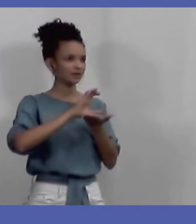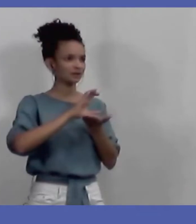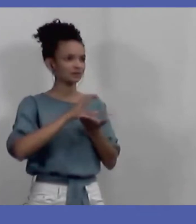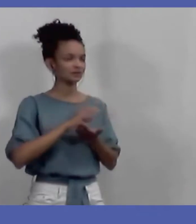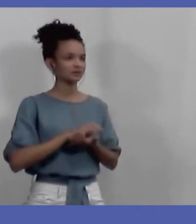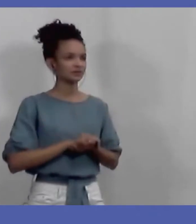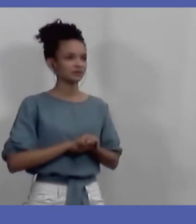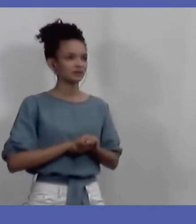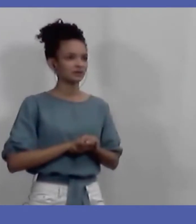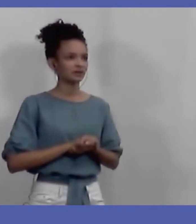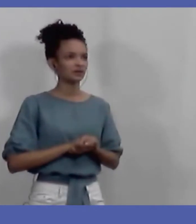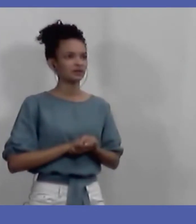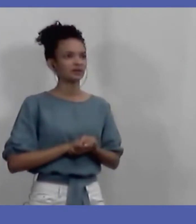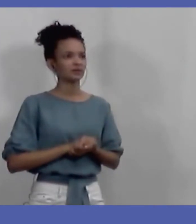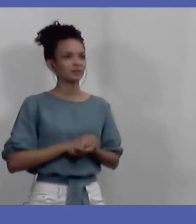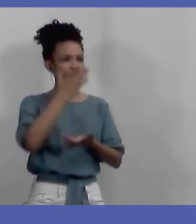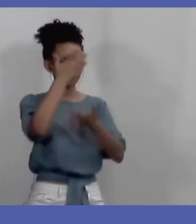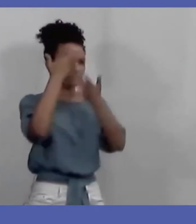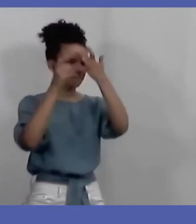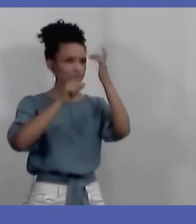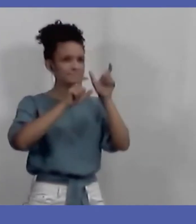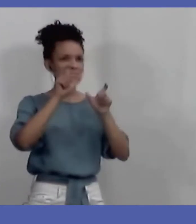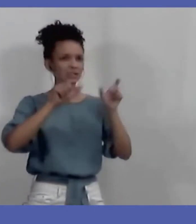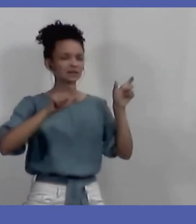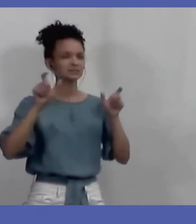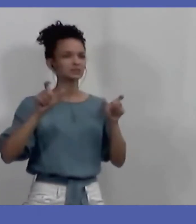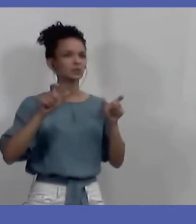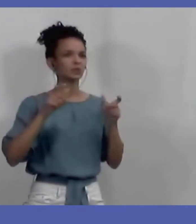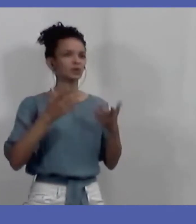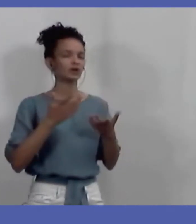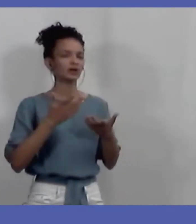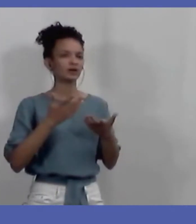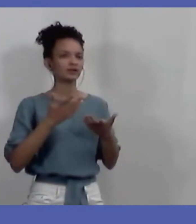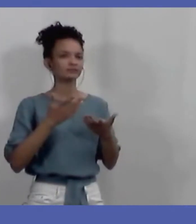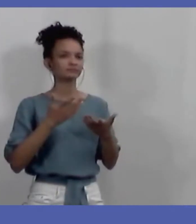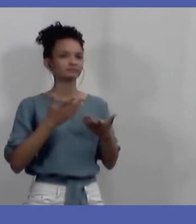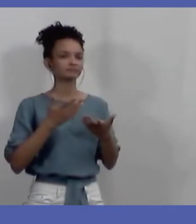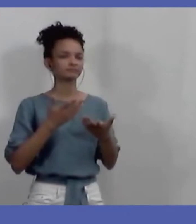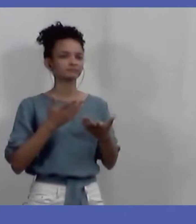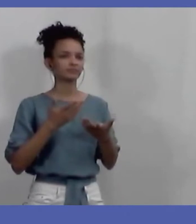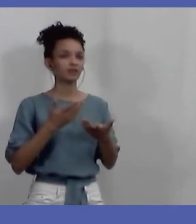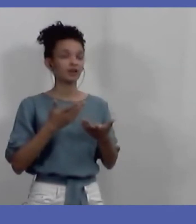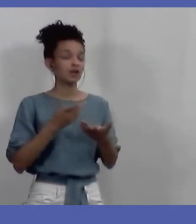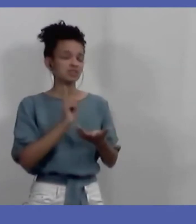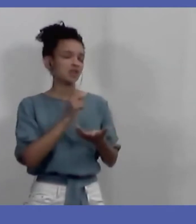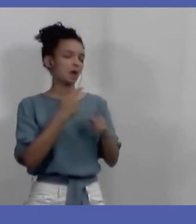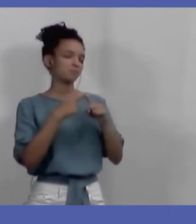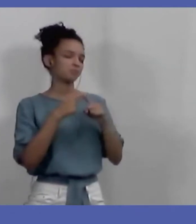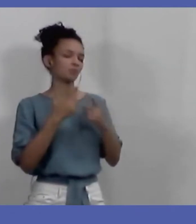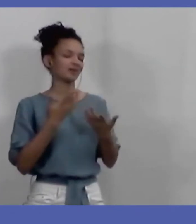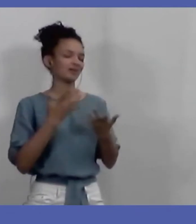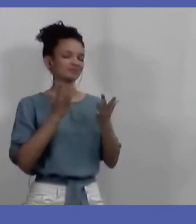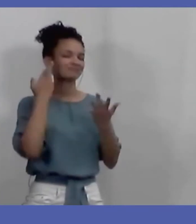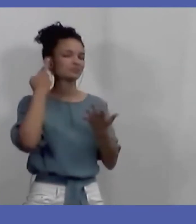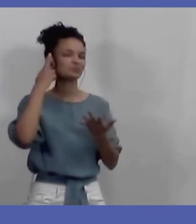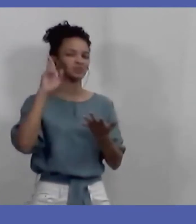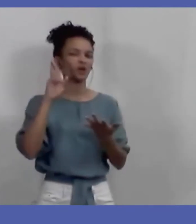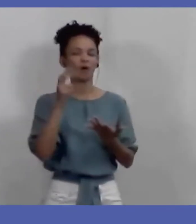Amém. O Senhor, não é que ele não tinha dinheiro para comprar uma casa, ou não tinha dinheiro para comprar uma